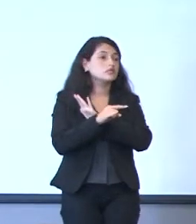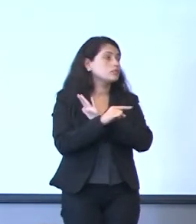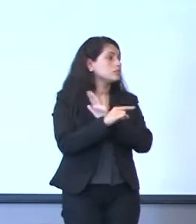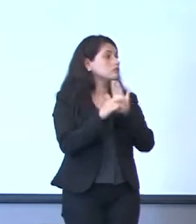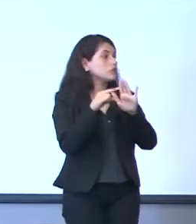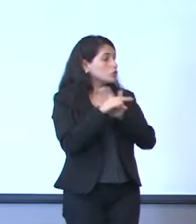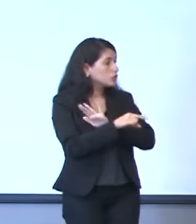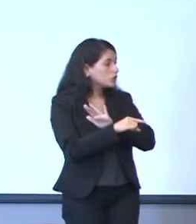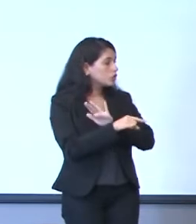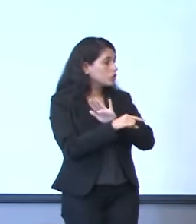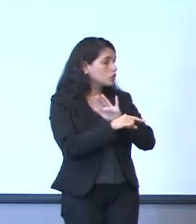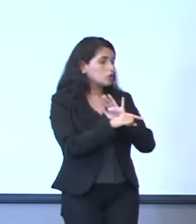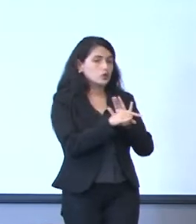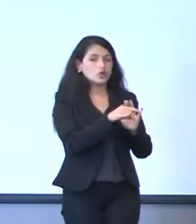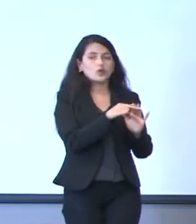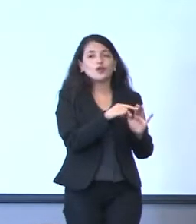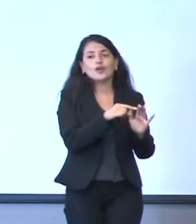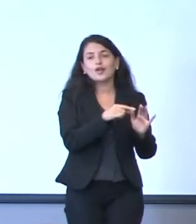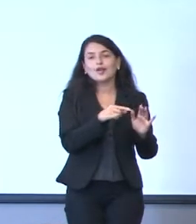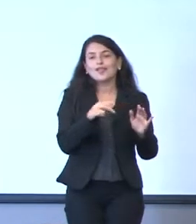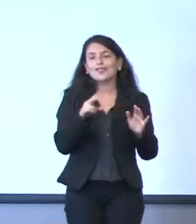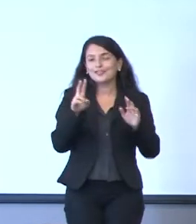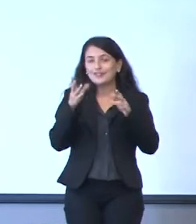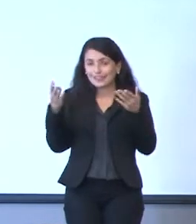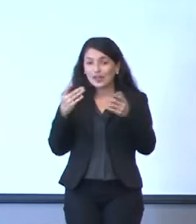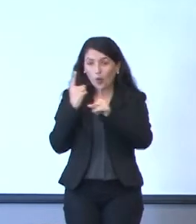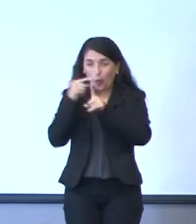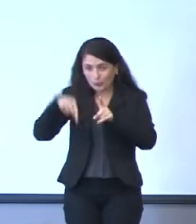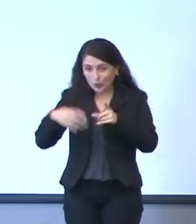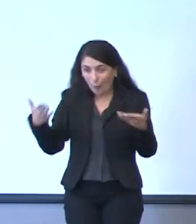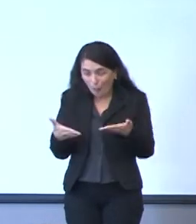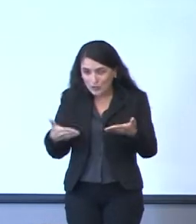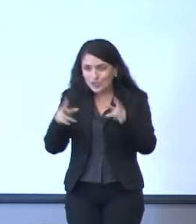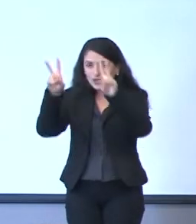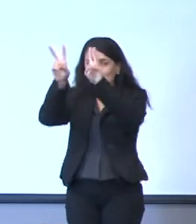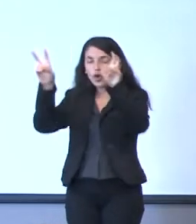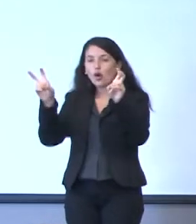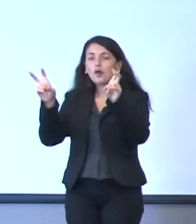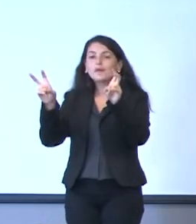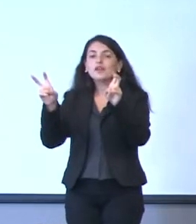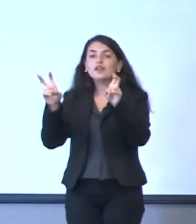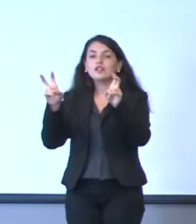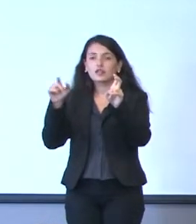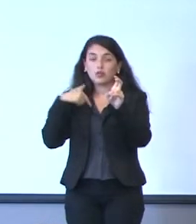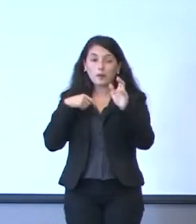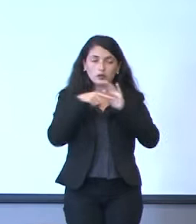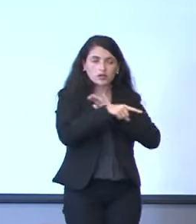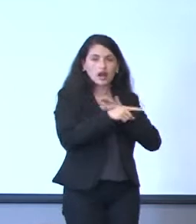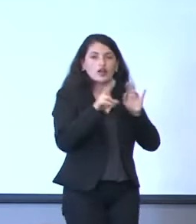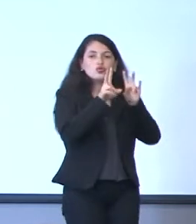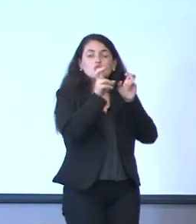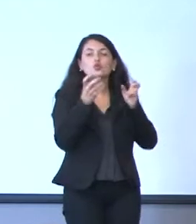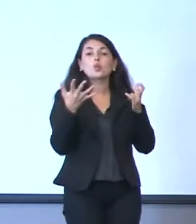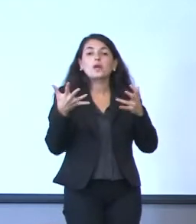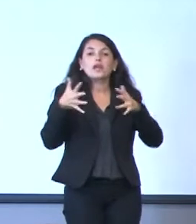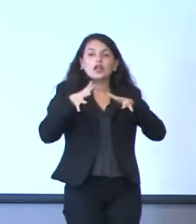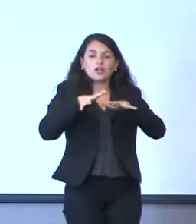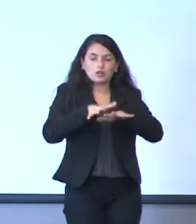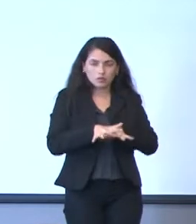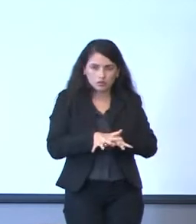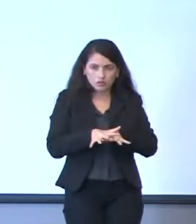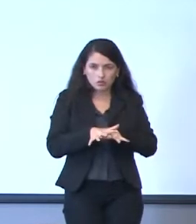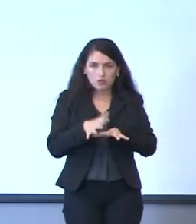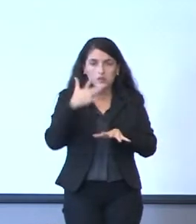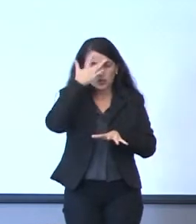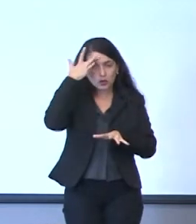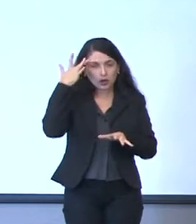fazendo a pergunta que dá o nome ao nosso encontro, né? Quando a gente fala em inclusão, a gente está falando em inclusão com pessoas com